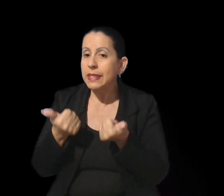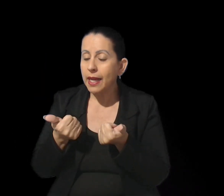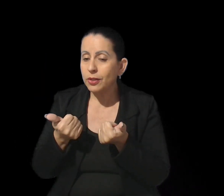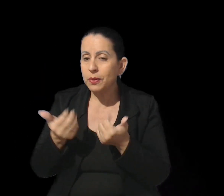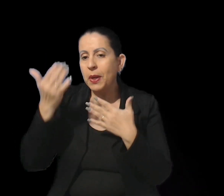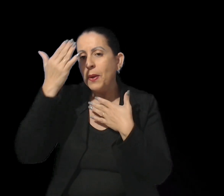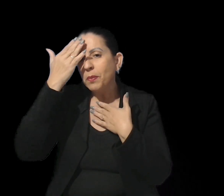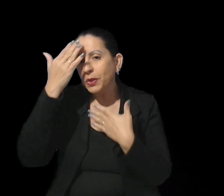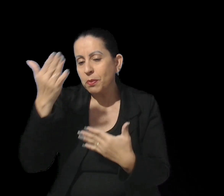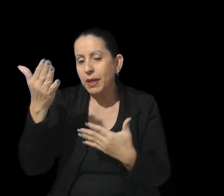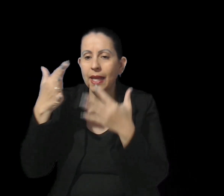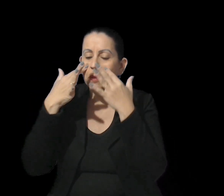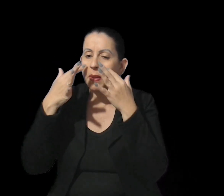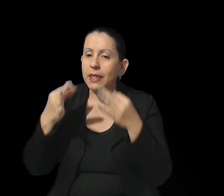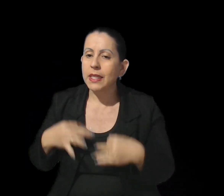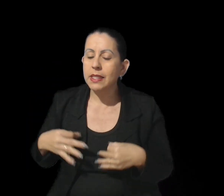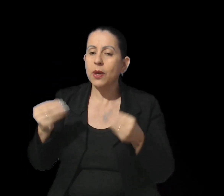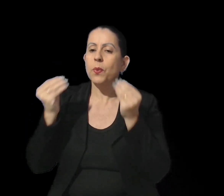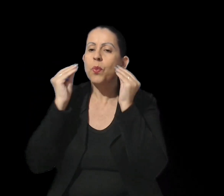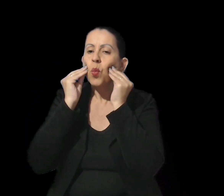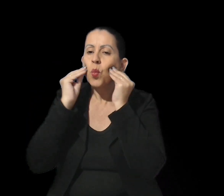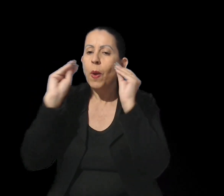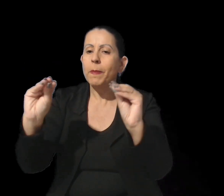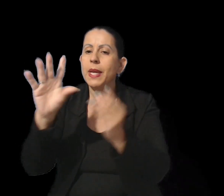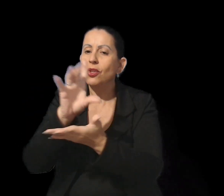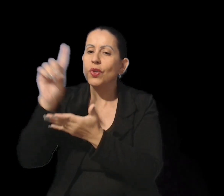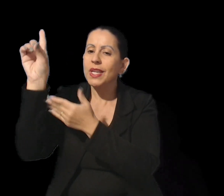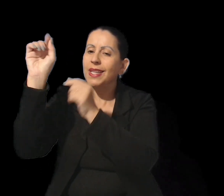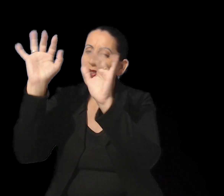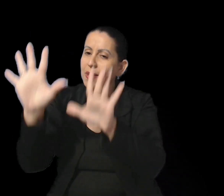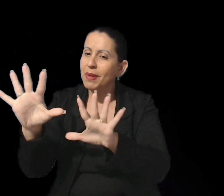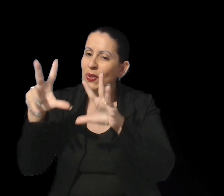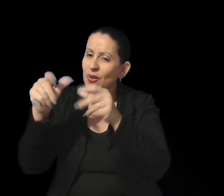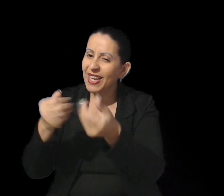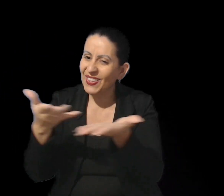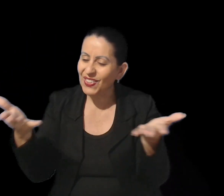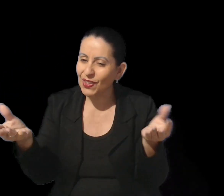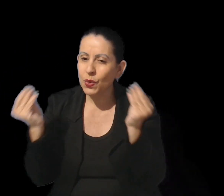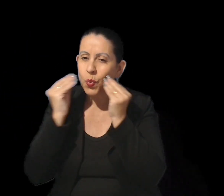certo? Muito obrigada pela atenção, beijo e que Deus abençoe a todos.